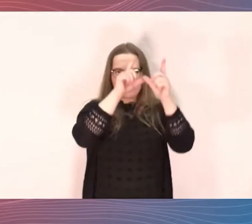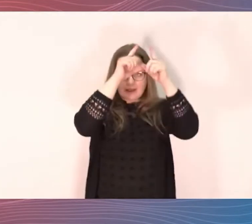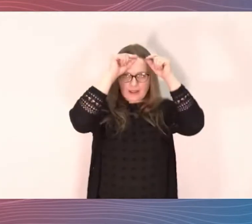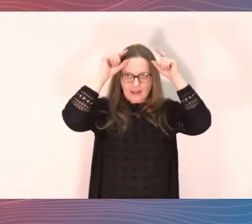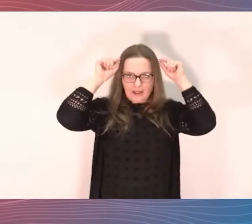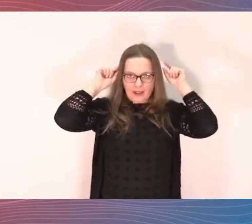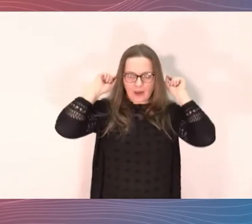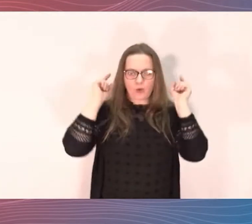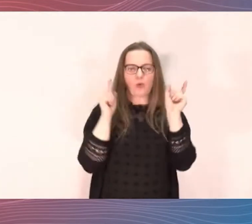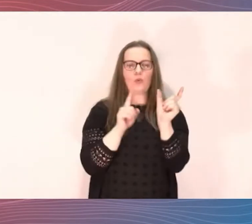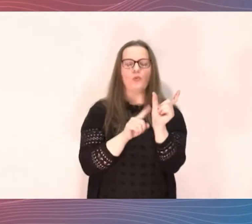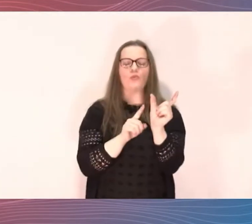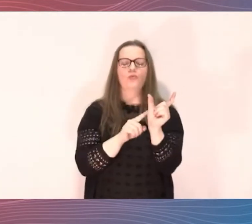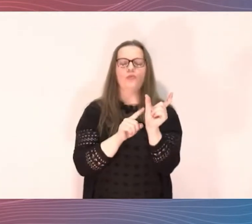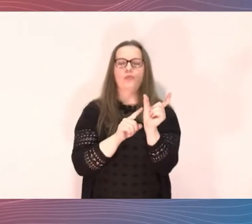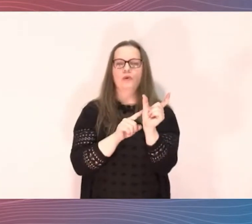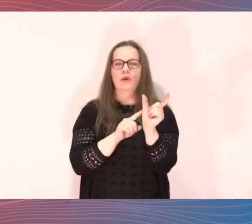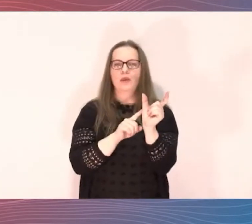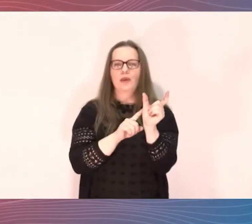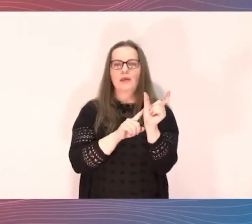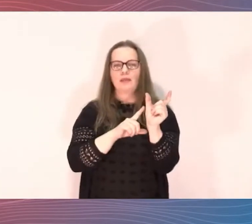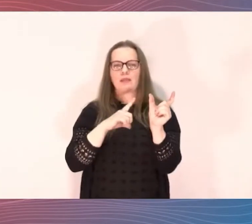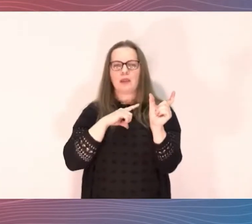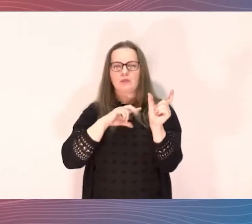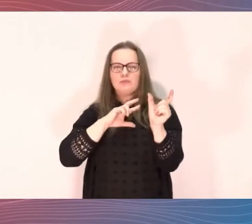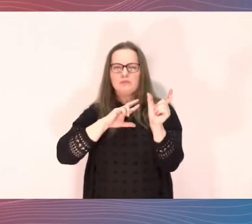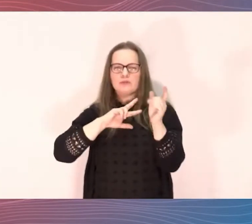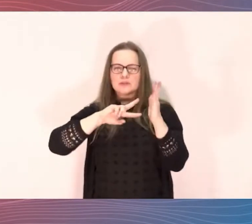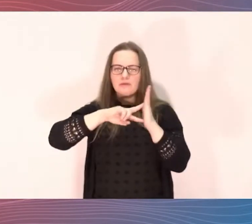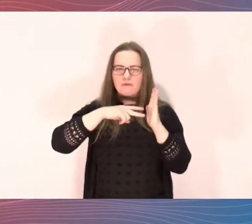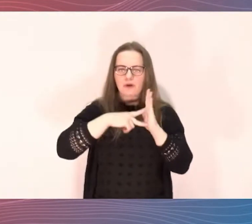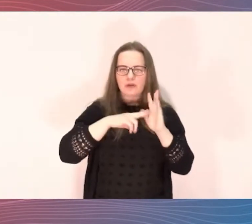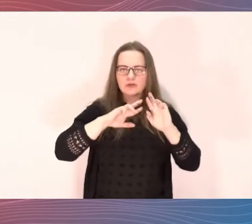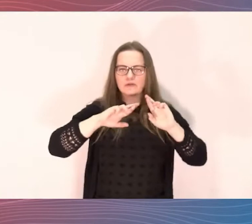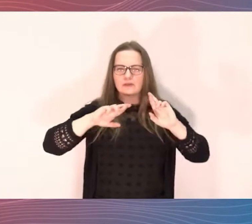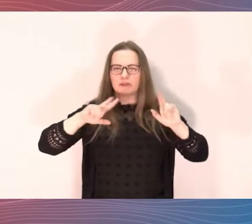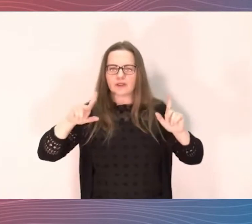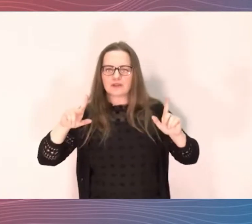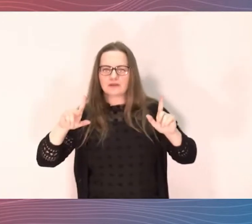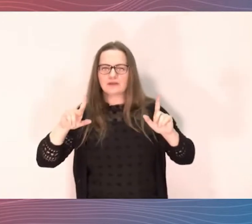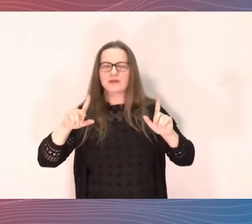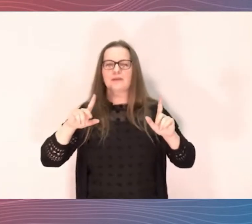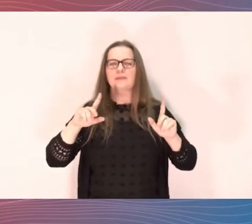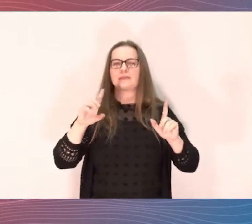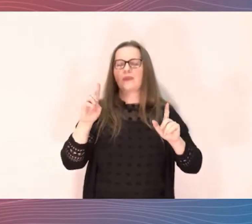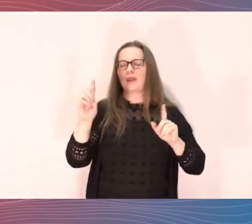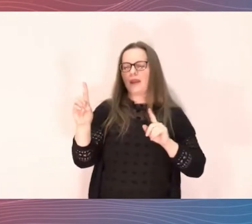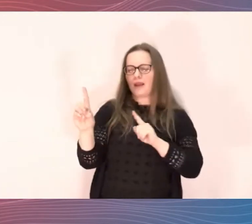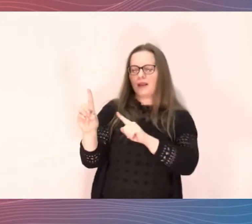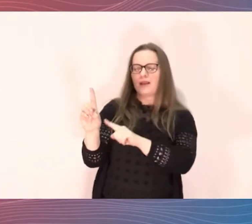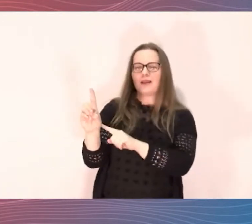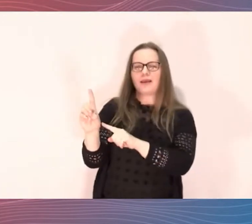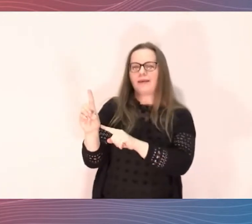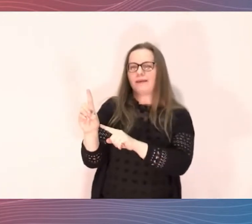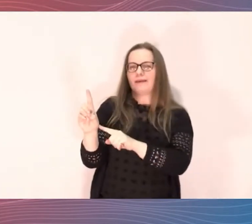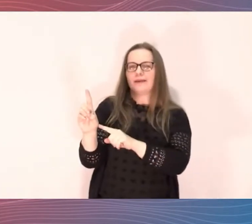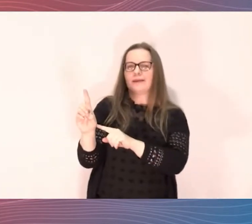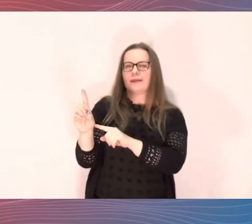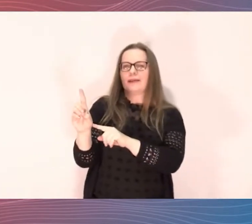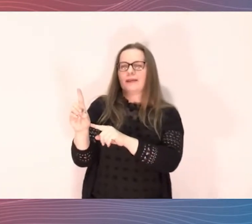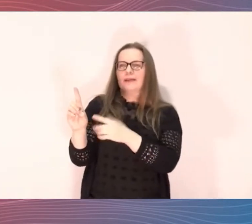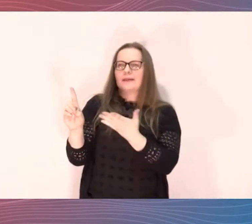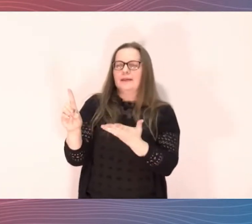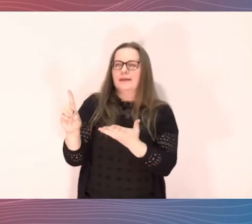Ser, ou alguns traduzem por substância. O ser de Deus, ou a substância de